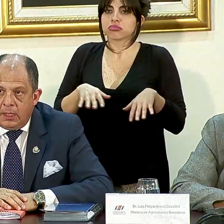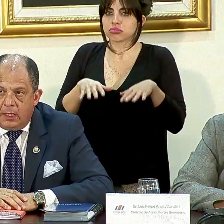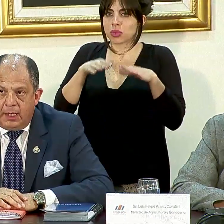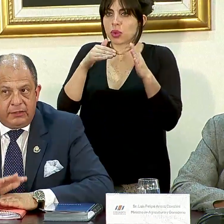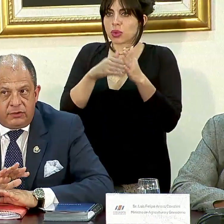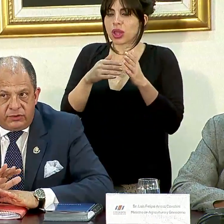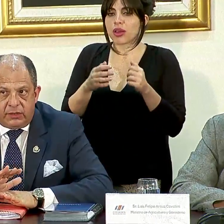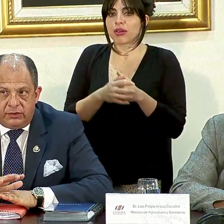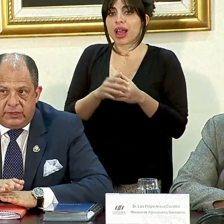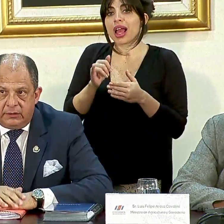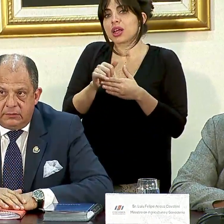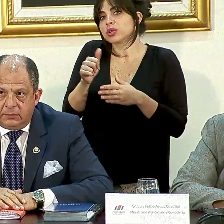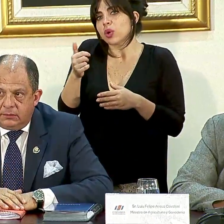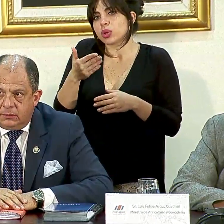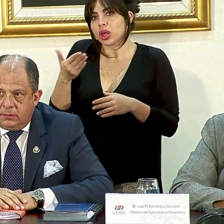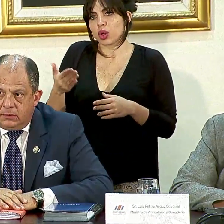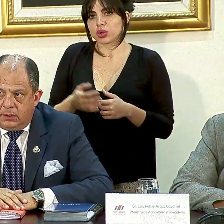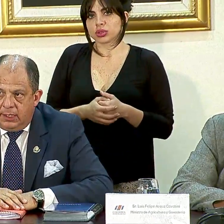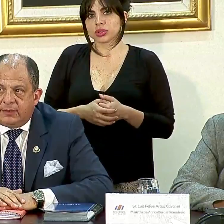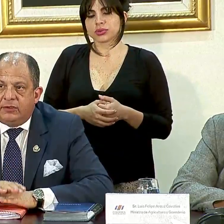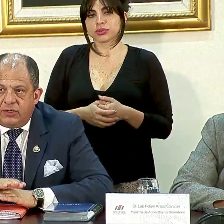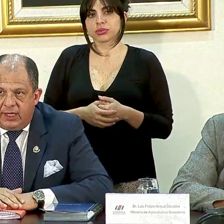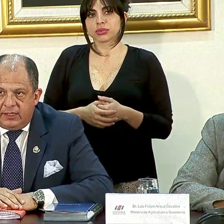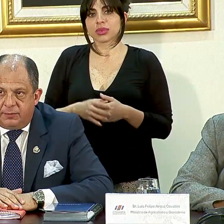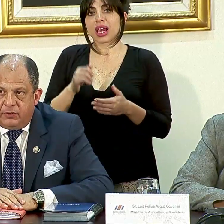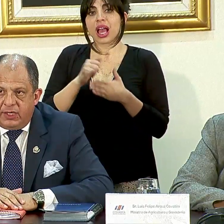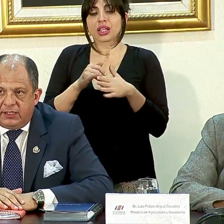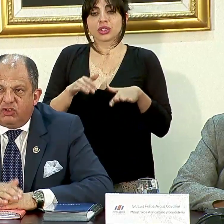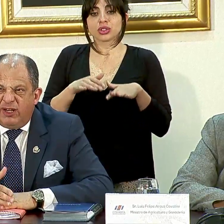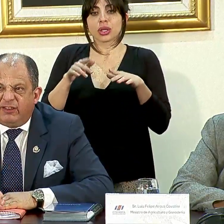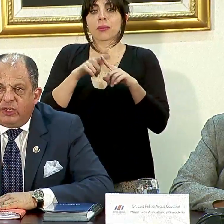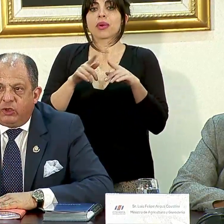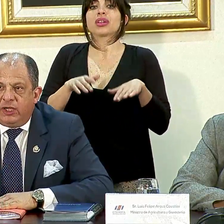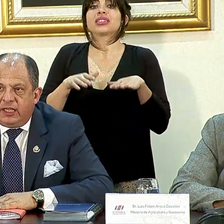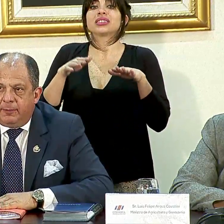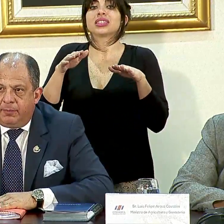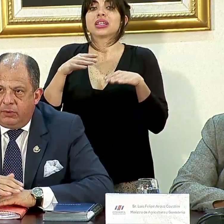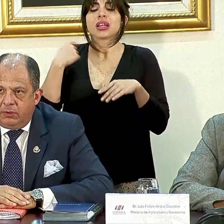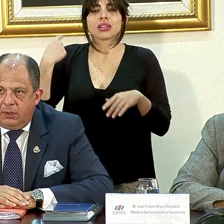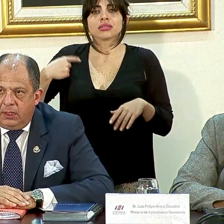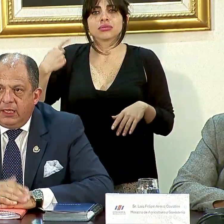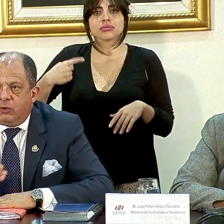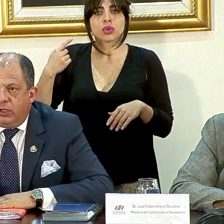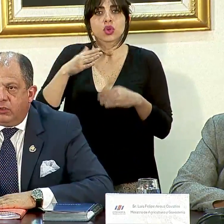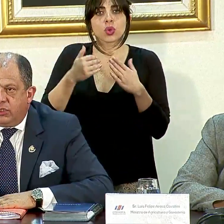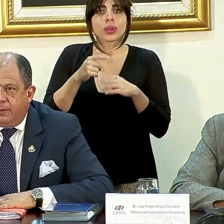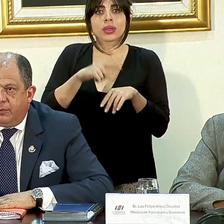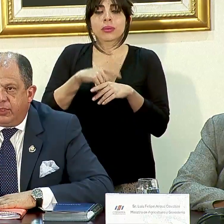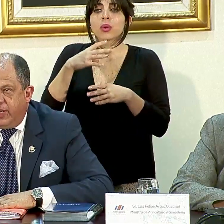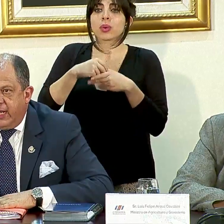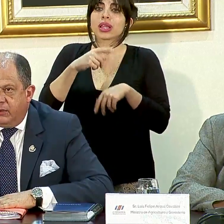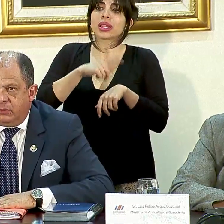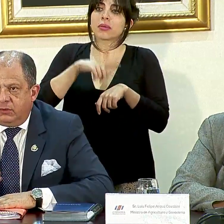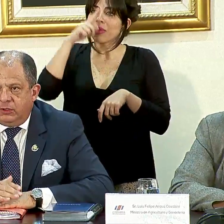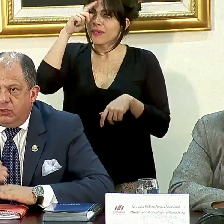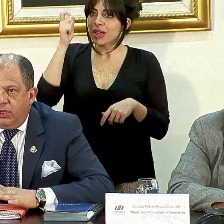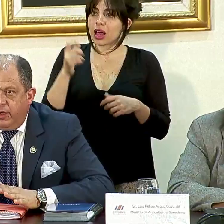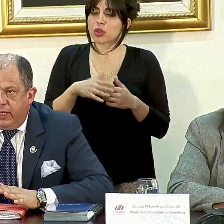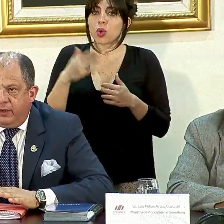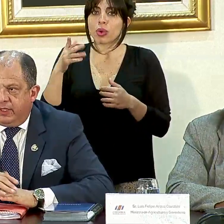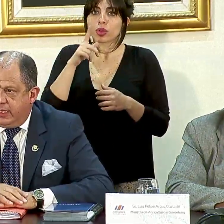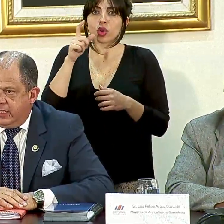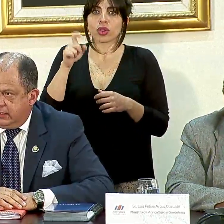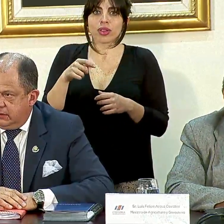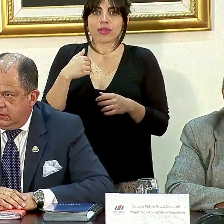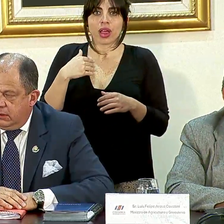llena. Esto es otra cosa. Estas son llenas, pero llenas todo el tiempo, incluidos los tiempos de verano, cuando no